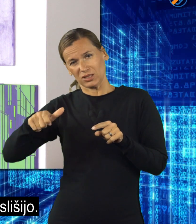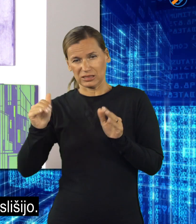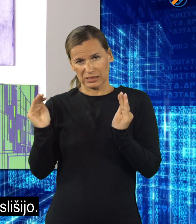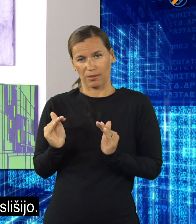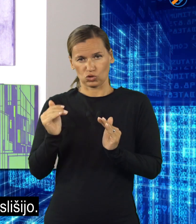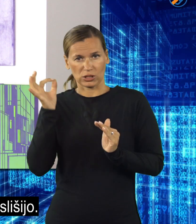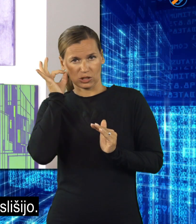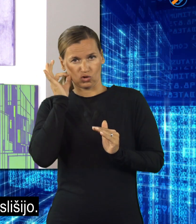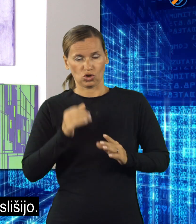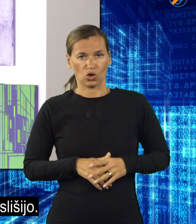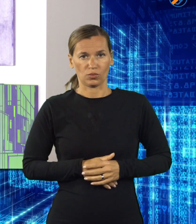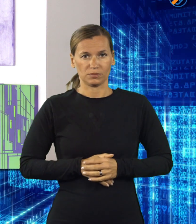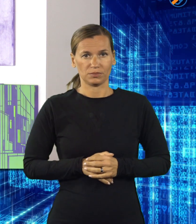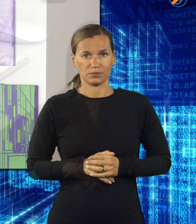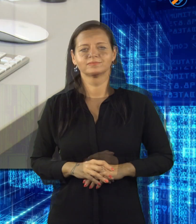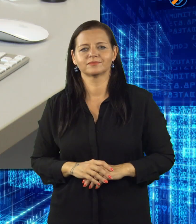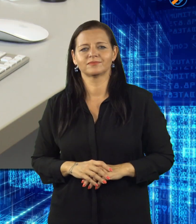slabše slišijo.